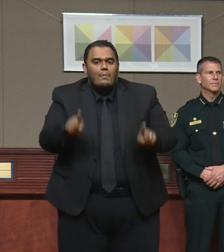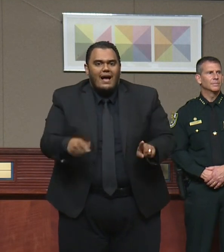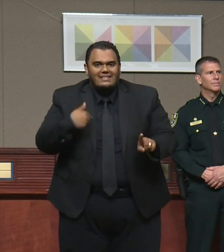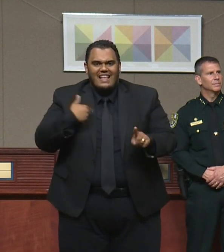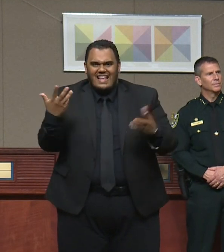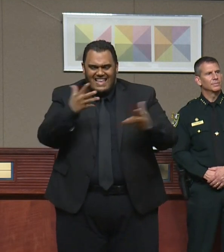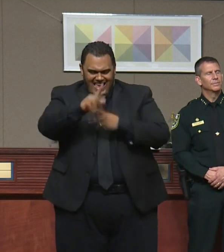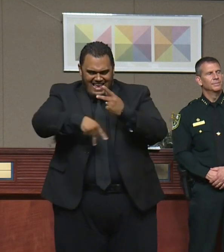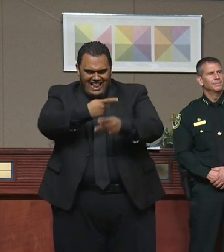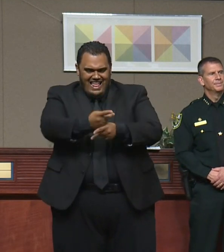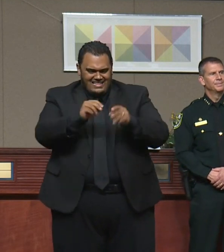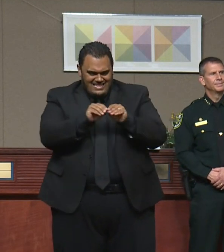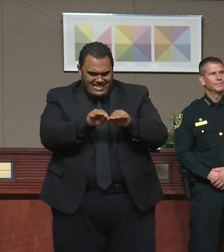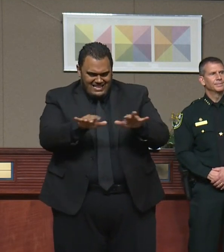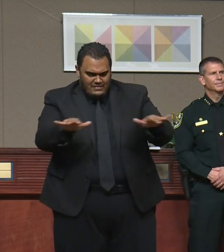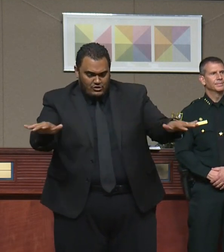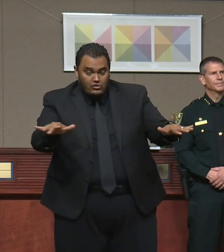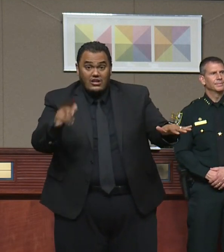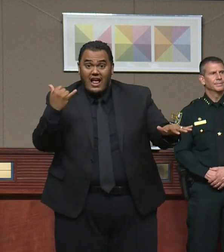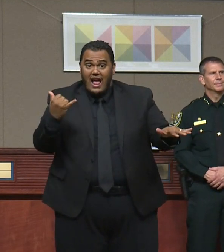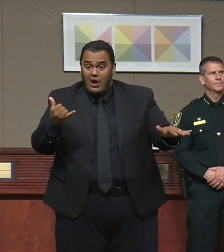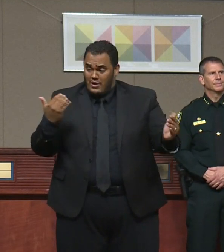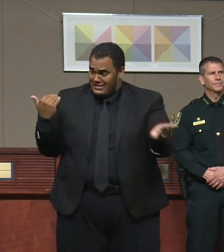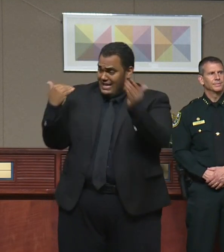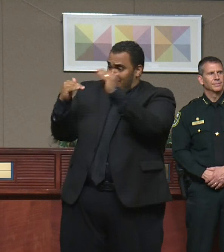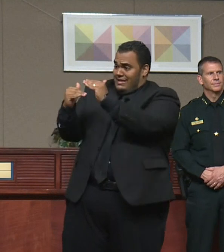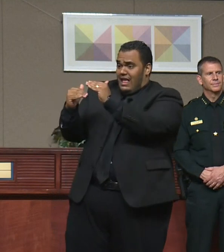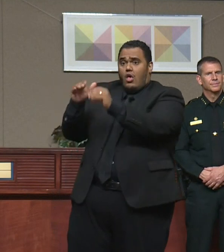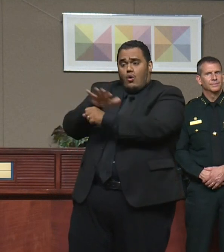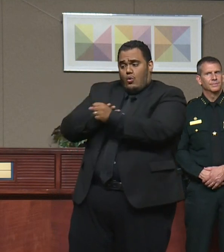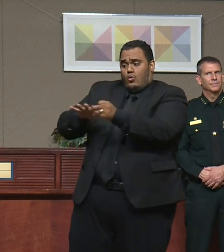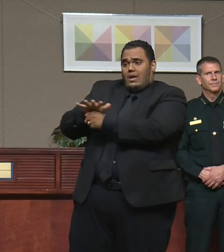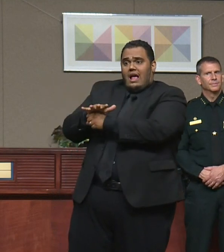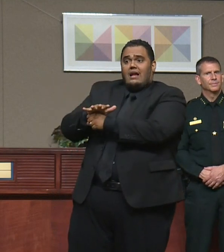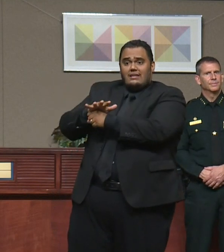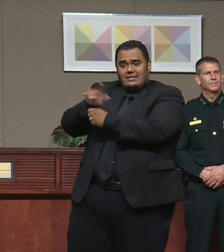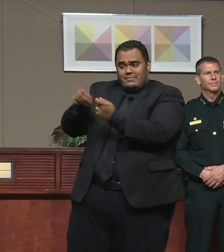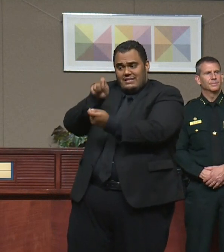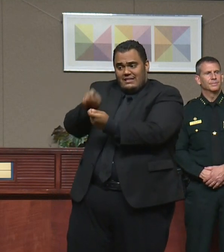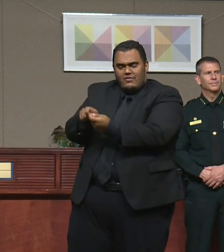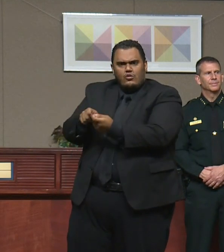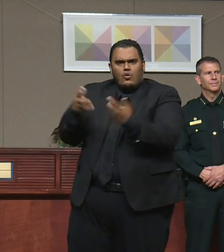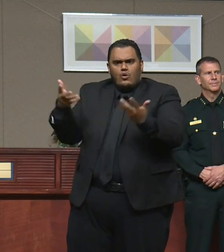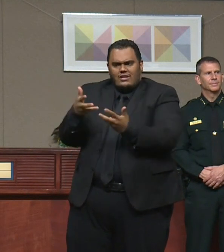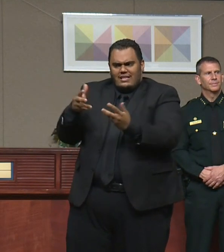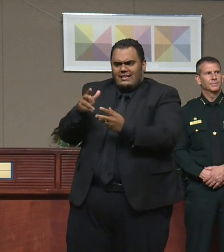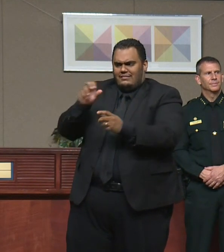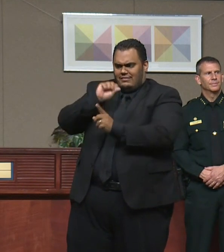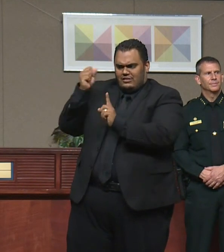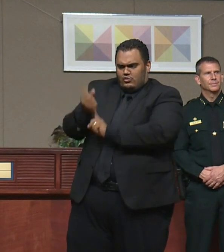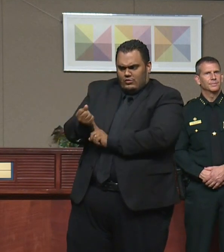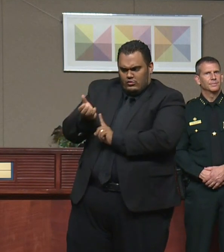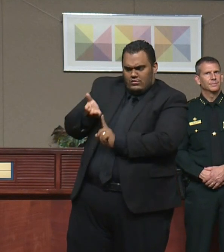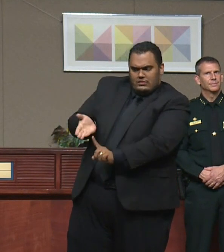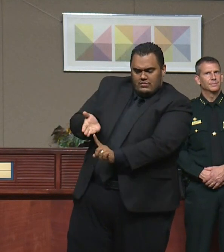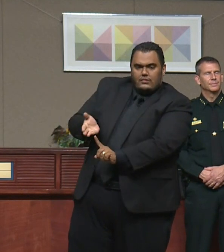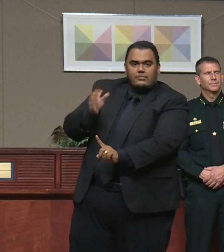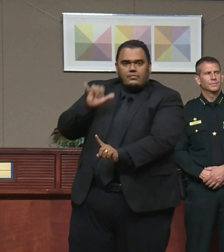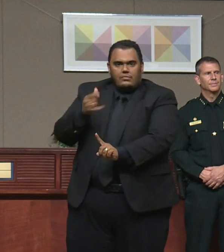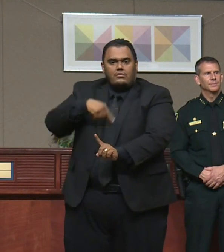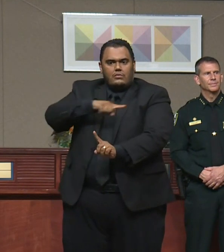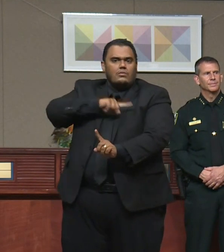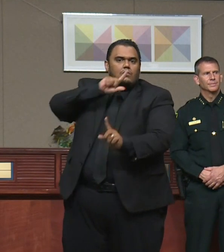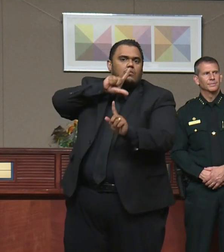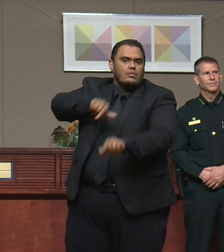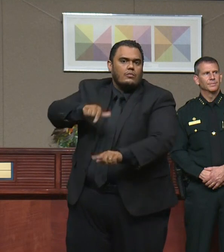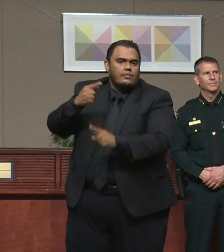¿Está esto limitado a un lugar específico? ¿Cuáles son las condiciones de ese lugar? Y nosotros responderemos